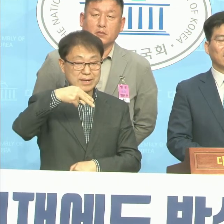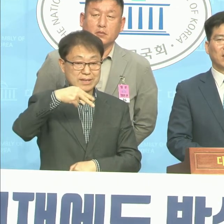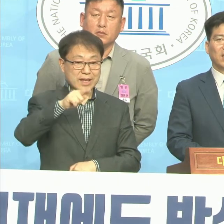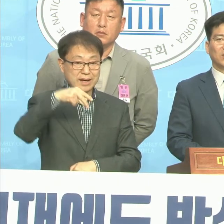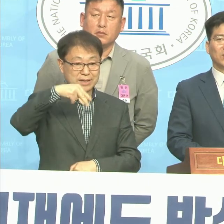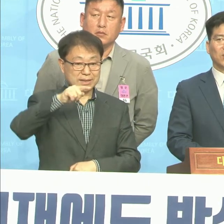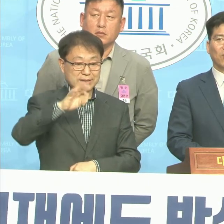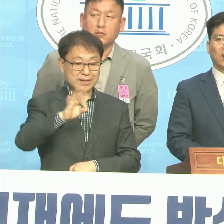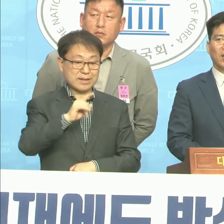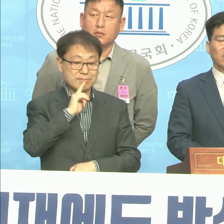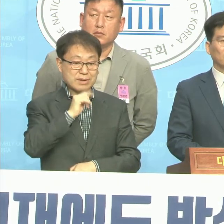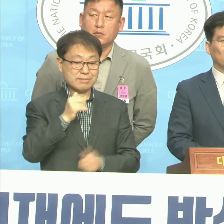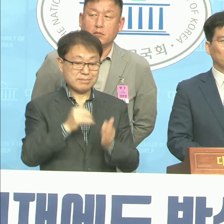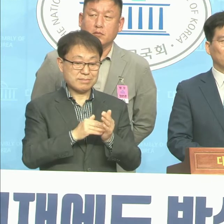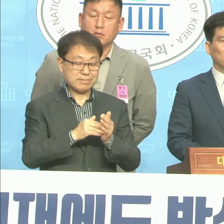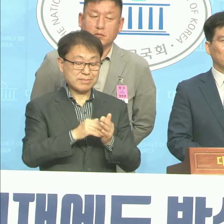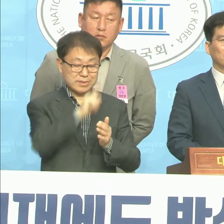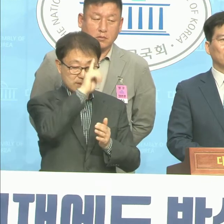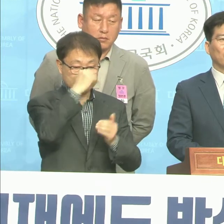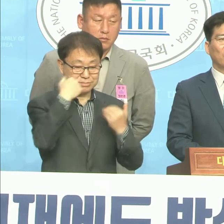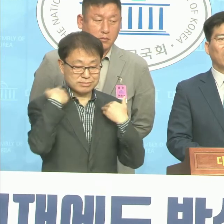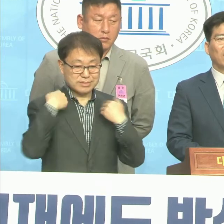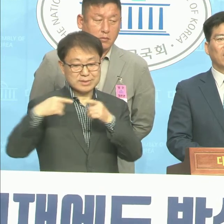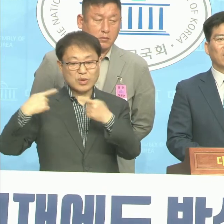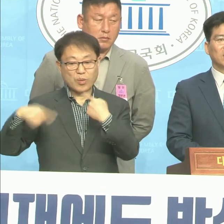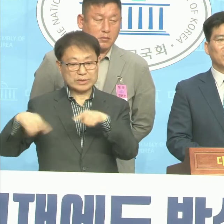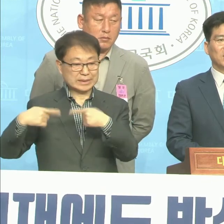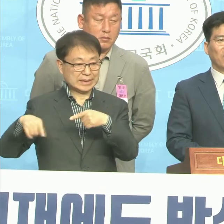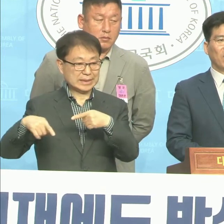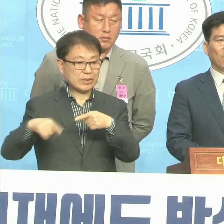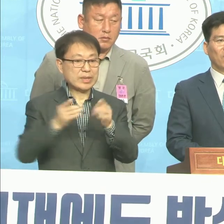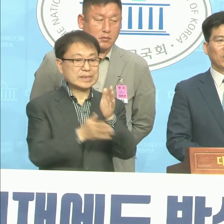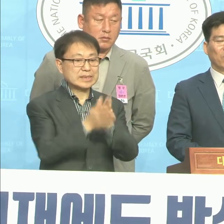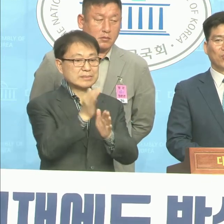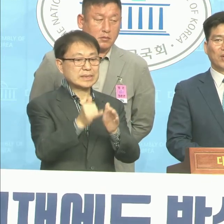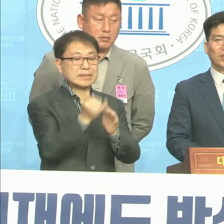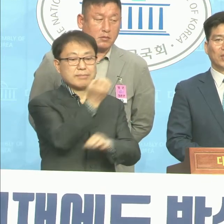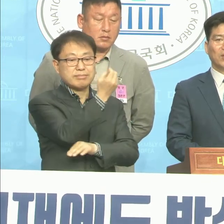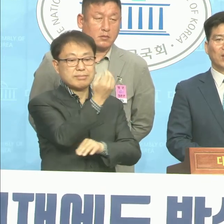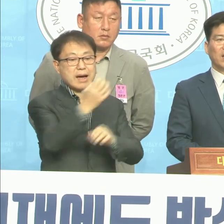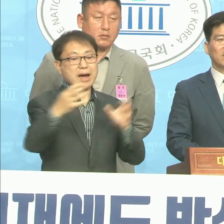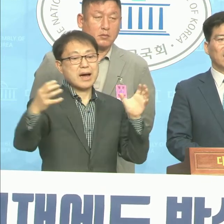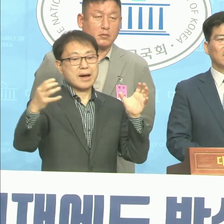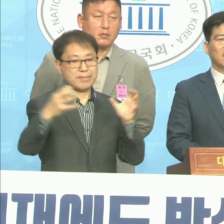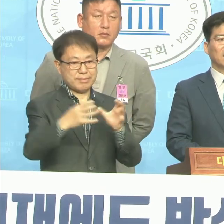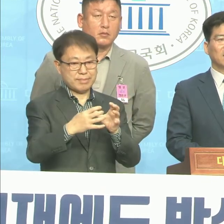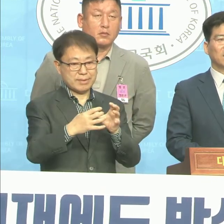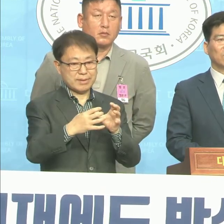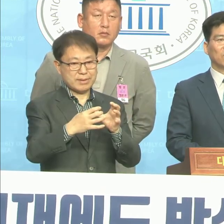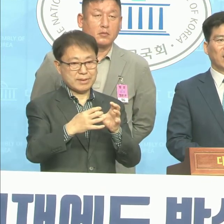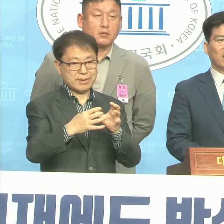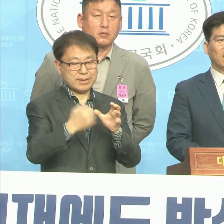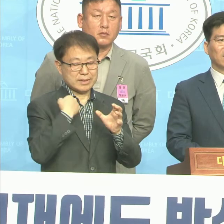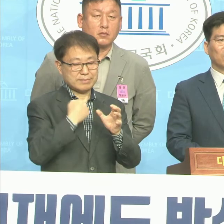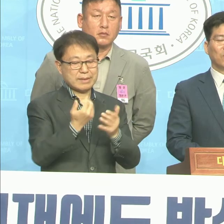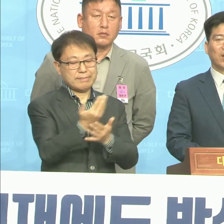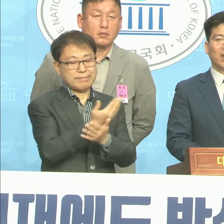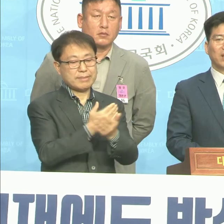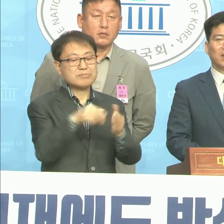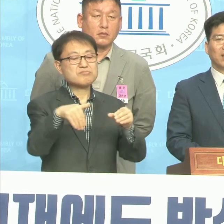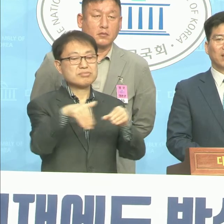씁니다 정치권과 정부 그리고 시민사회의 언론이 모두 합쳐서 상생하는 문화